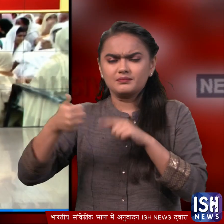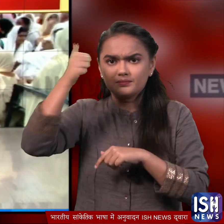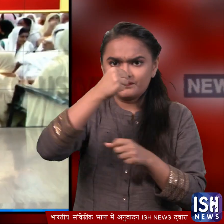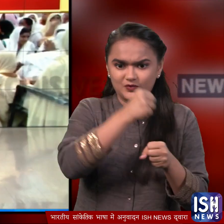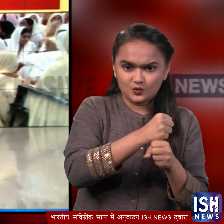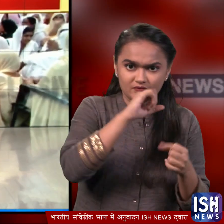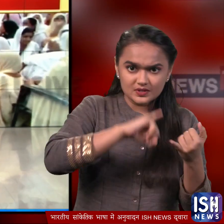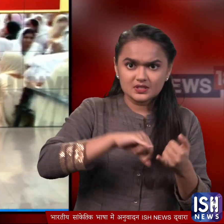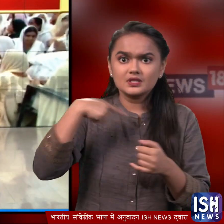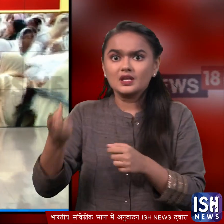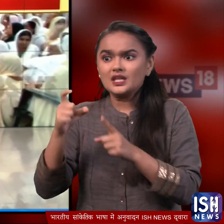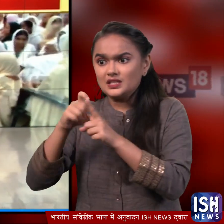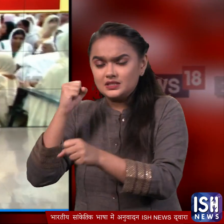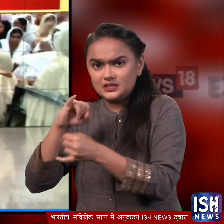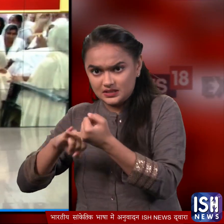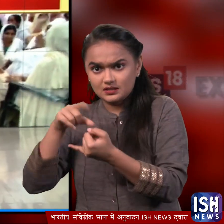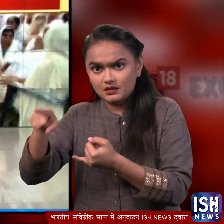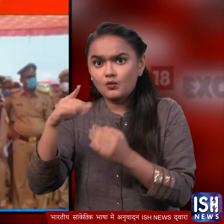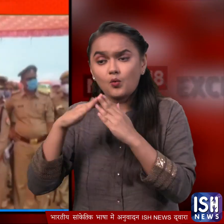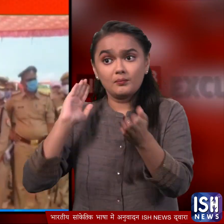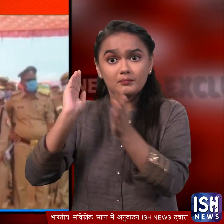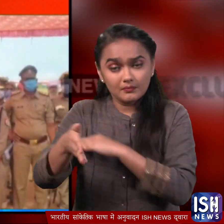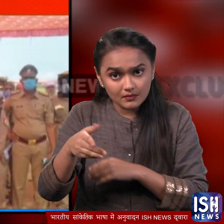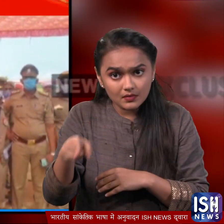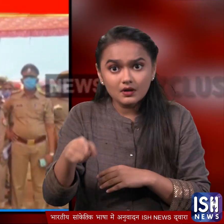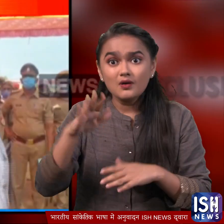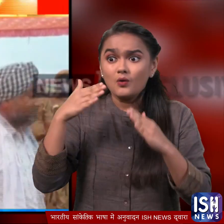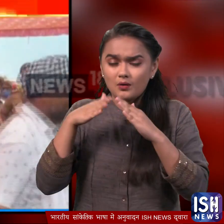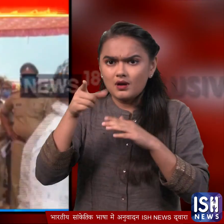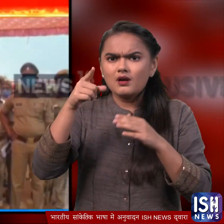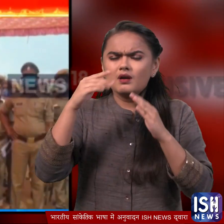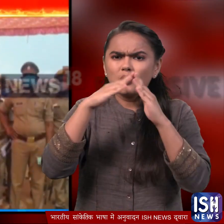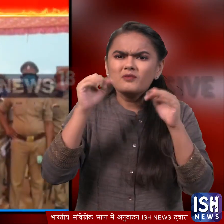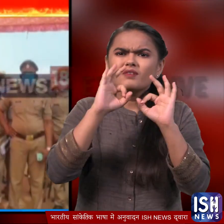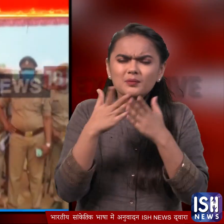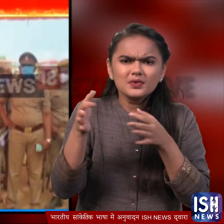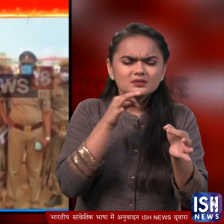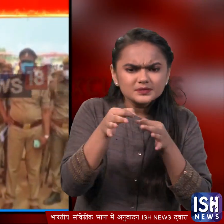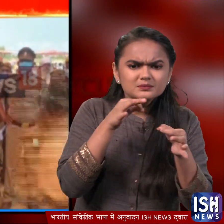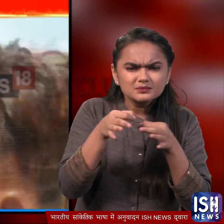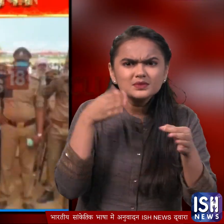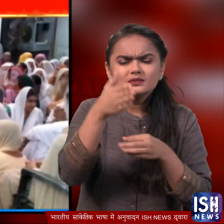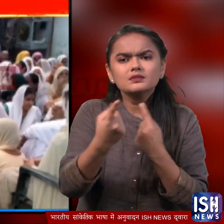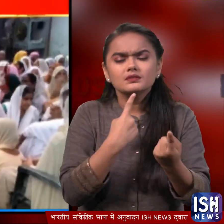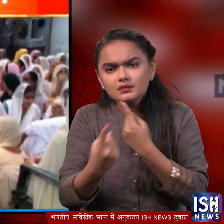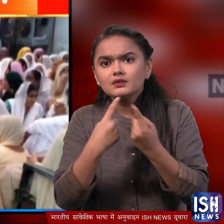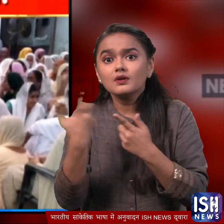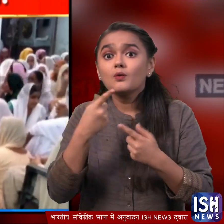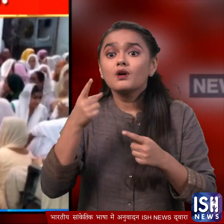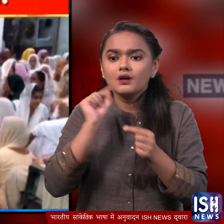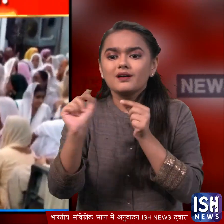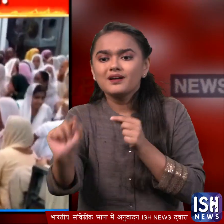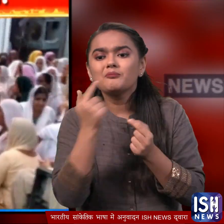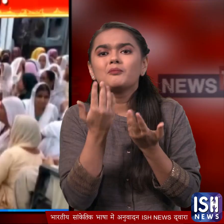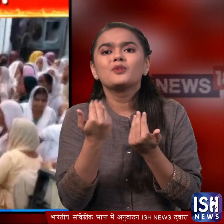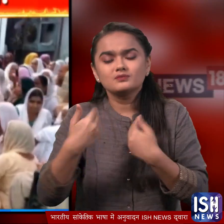गुरविंदर सिंह और दलजीत सिंह के घर पहुंचे और उनके परिवार वालों से बात कर उन्हें समझाने की कोशिश की ताकि अंतिम संस्कार